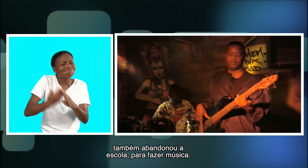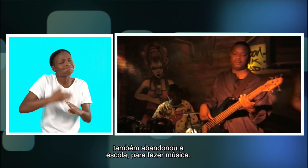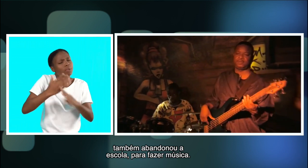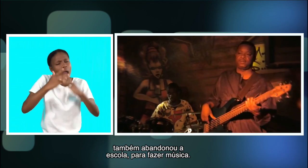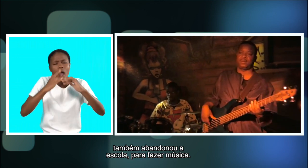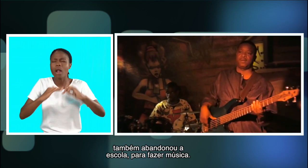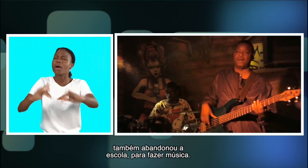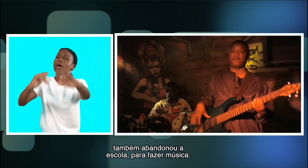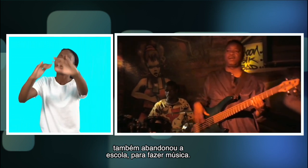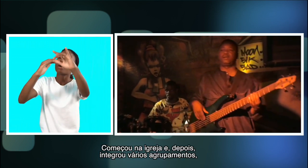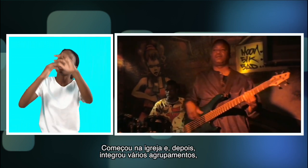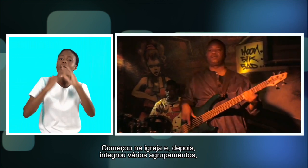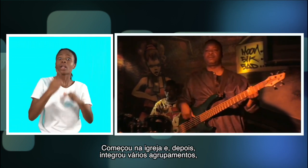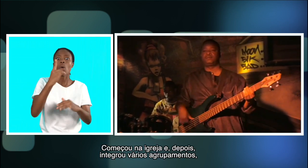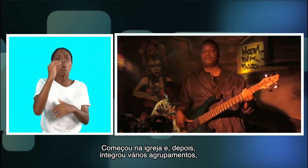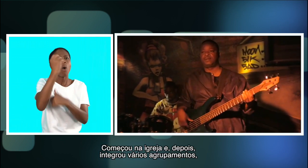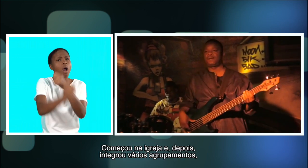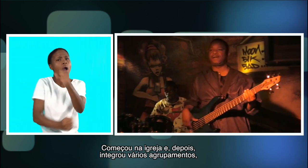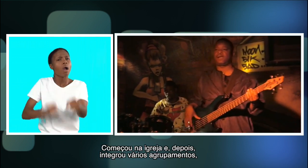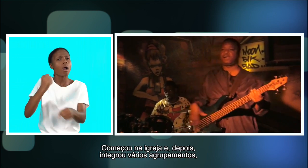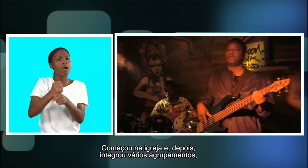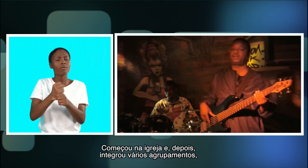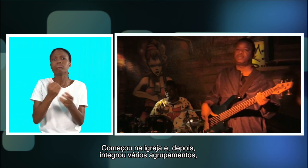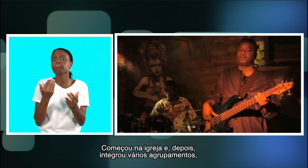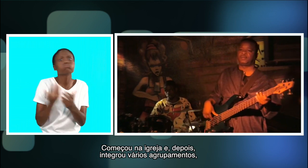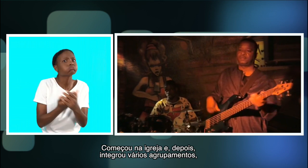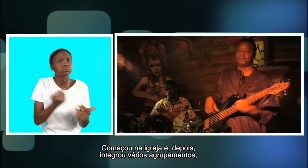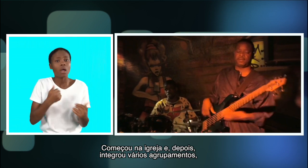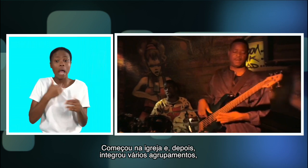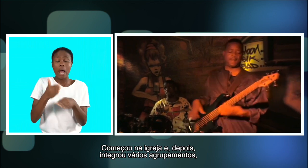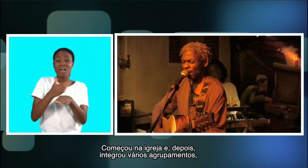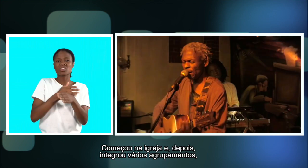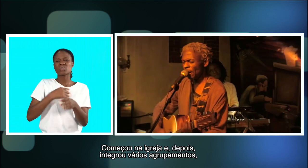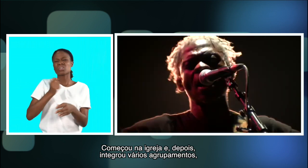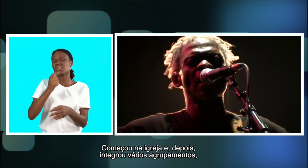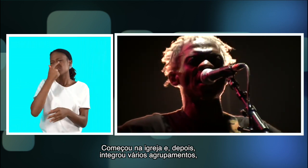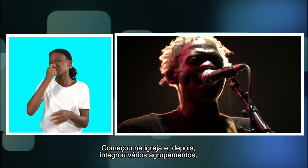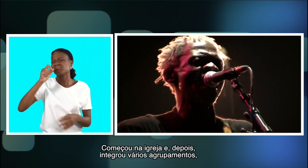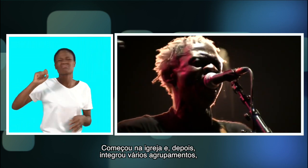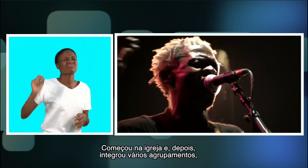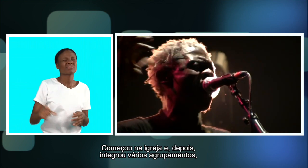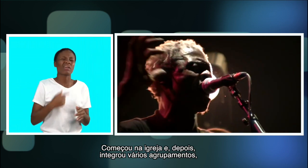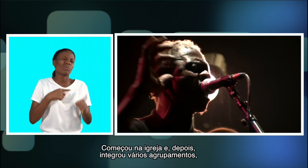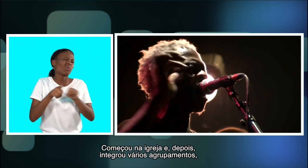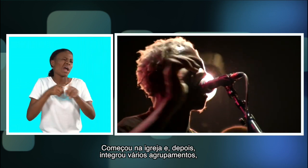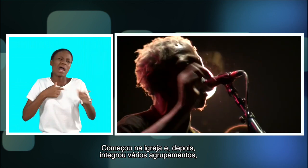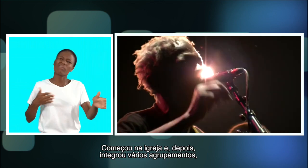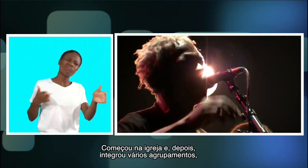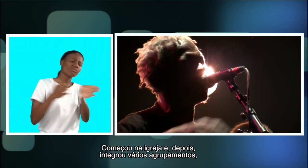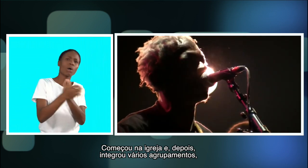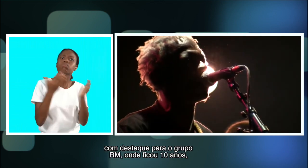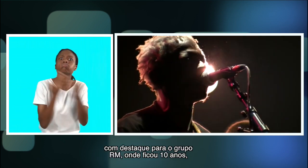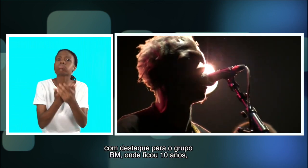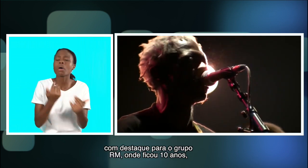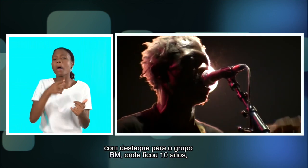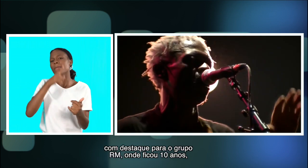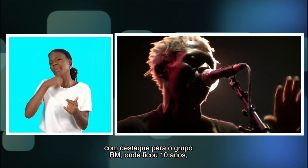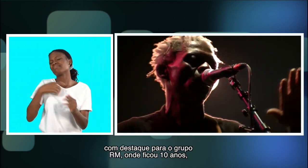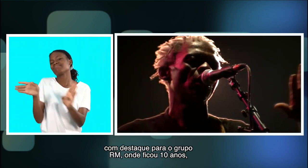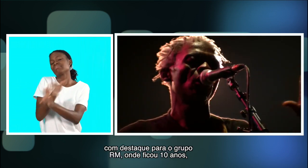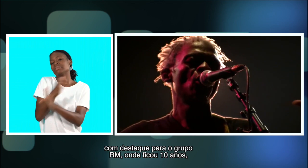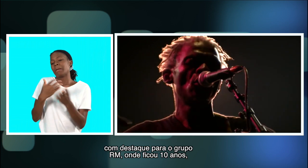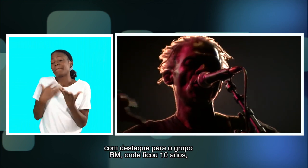fazer música. Começou na igreja e depois integrou vários agrupamentos,